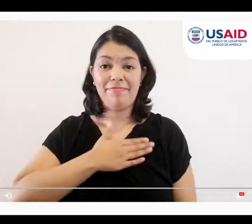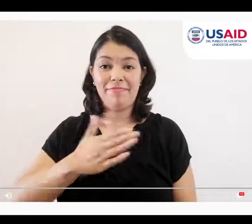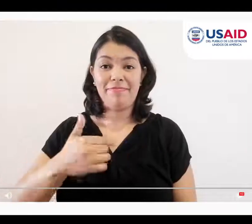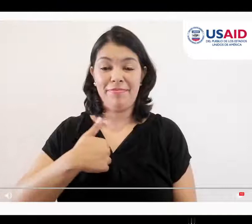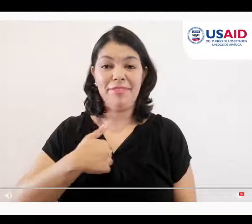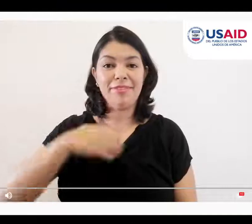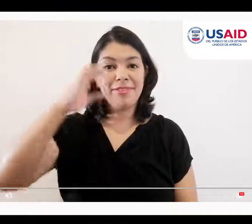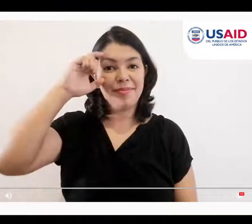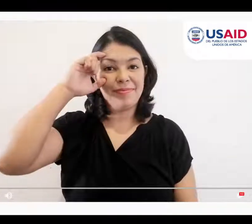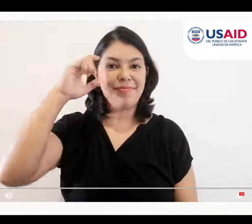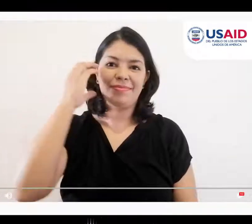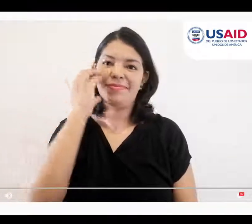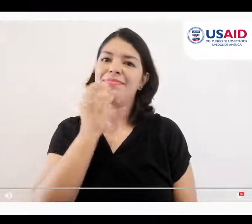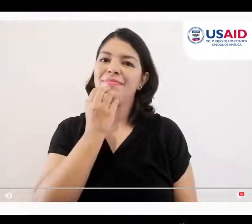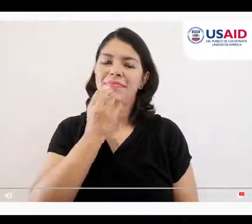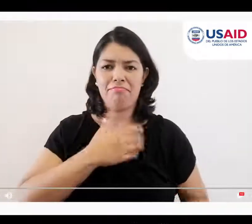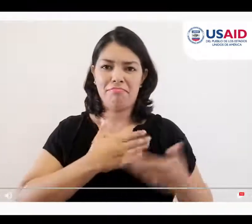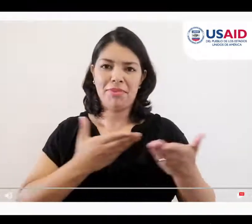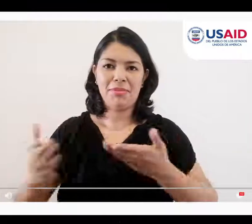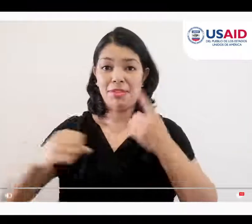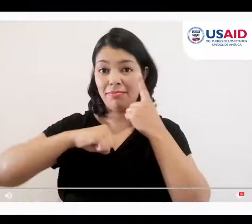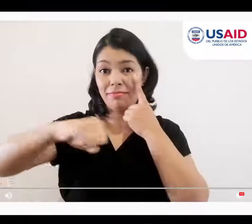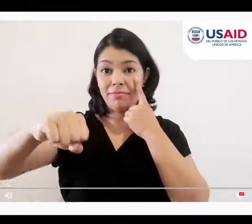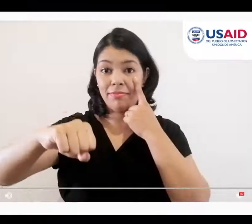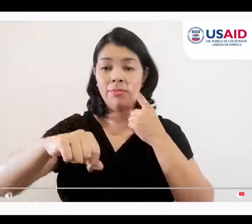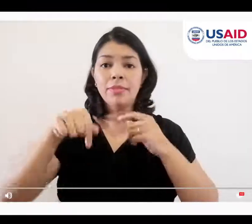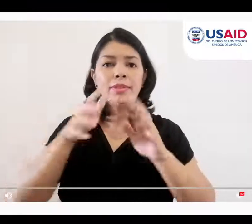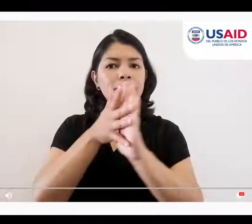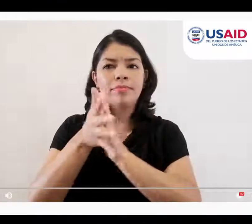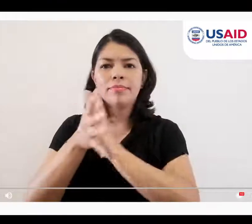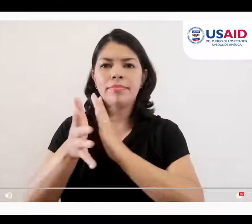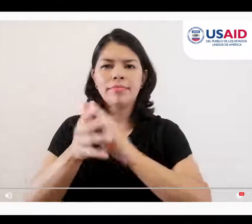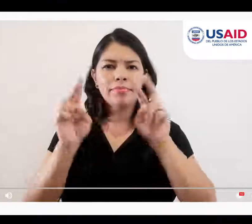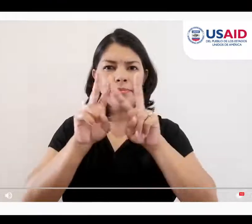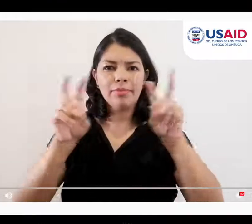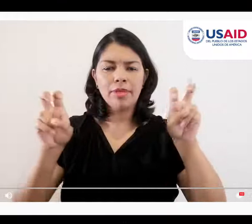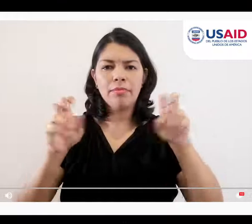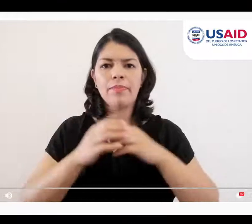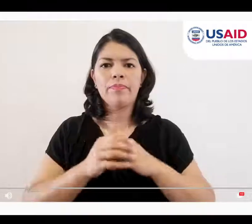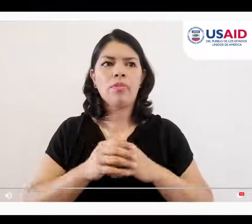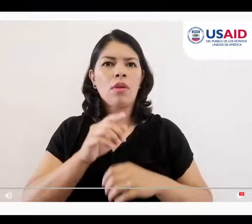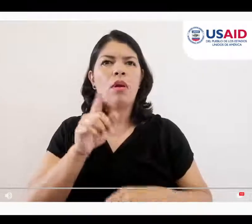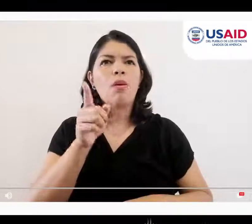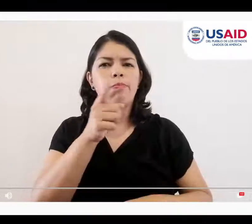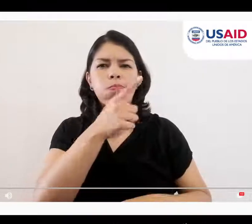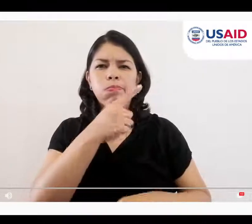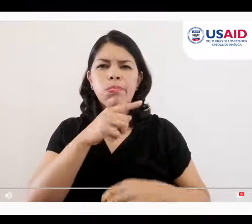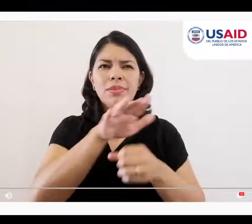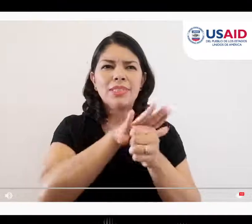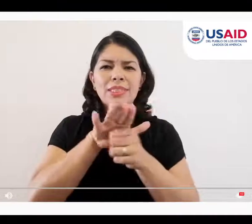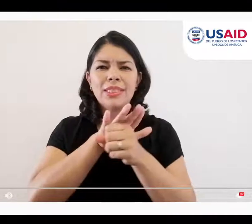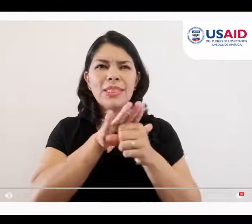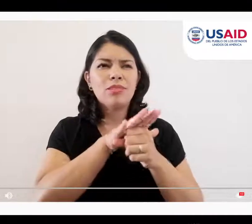Hola, mi nombre es Diego Aranguren y les doy la bienvenida en La Jugada con los Derechos, un podcast en el que vamos a retratar a través de